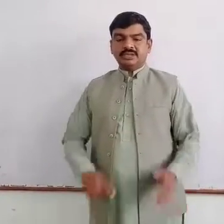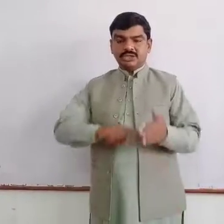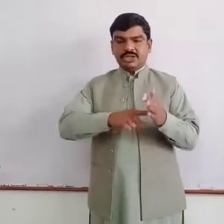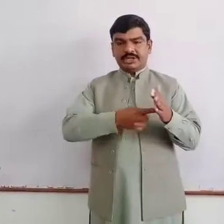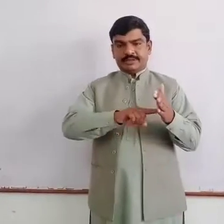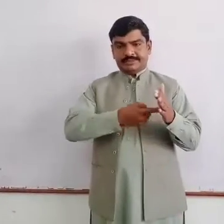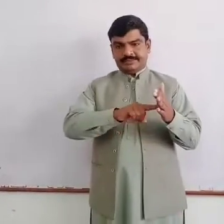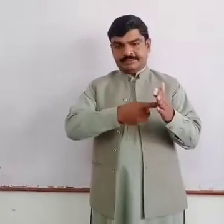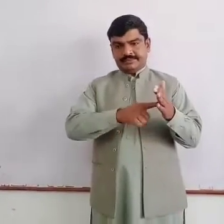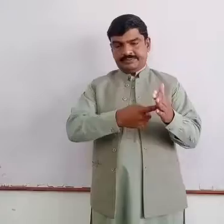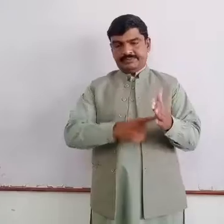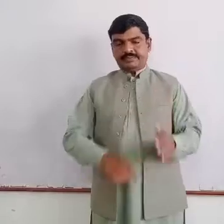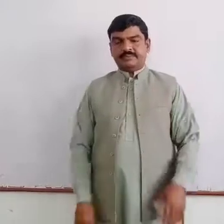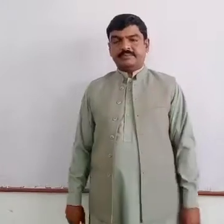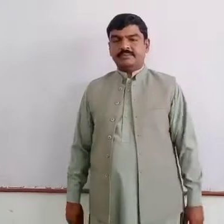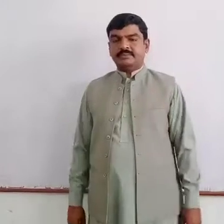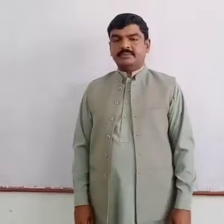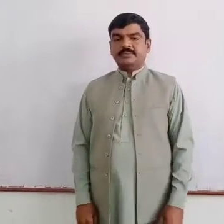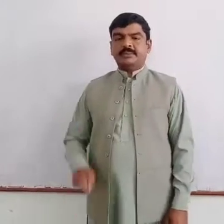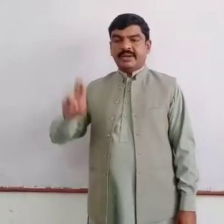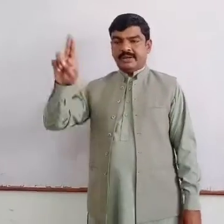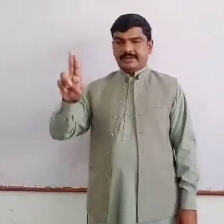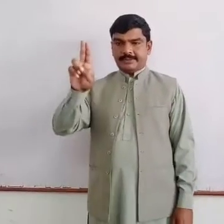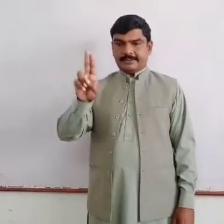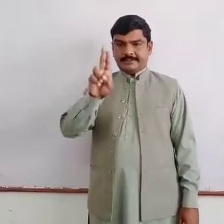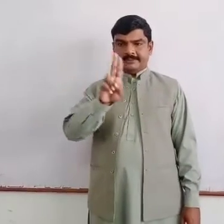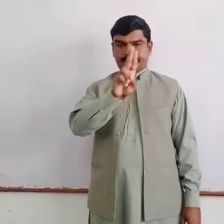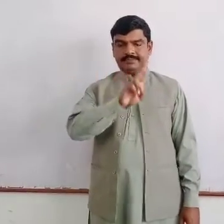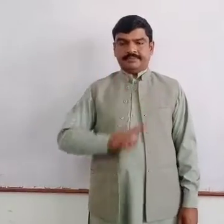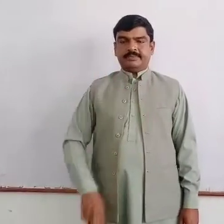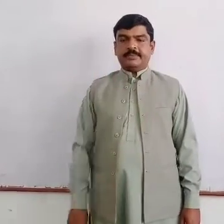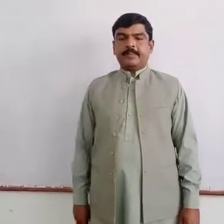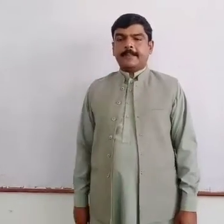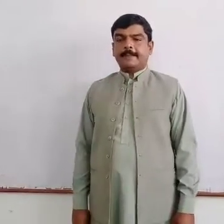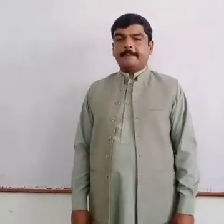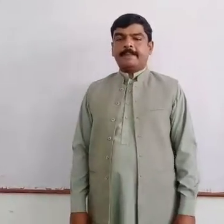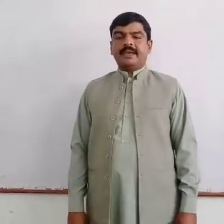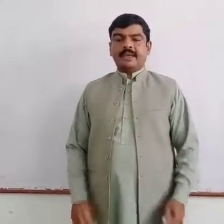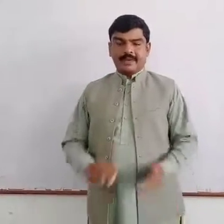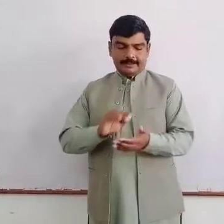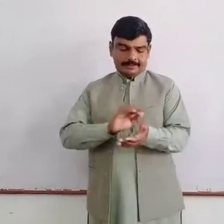पैंटर इन्ड अकीब